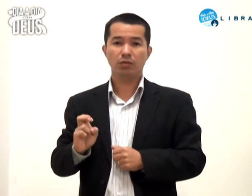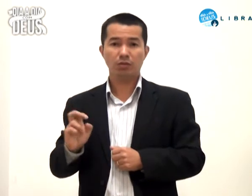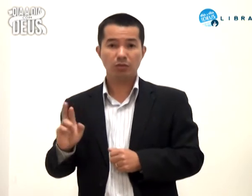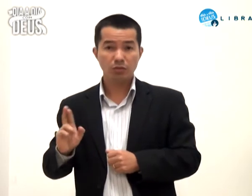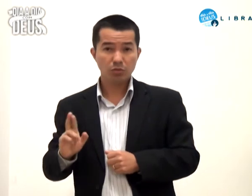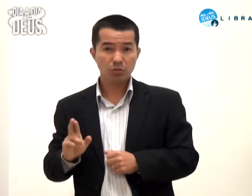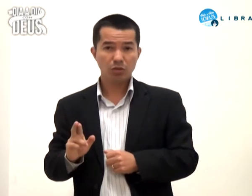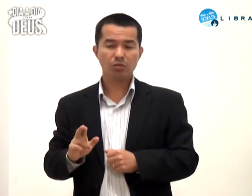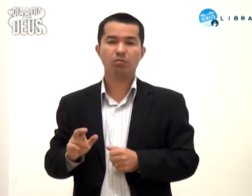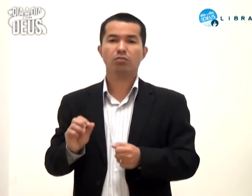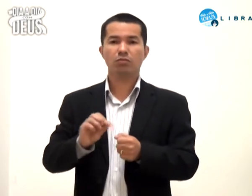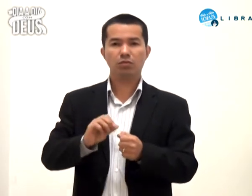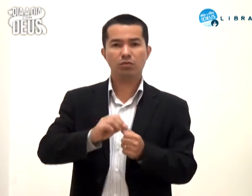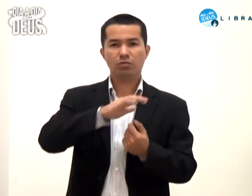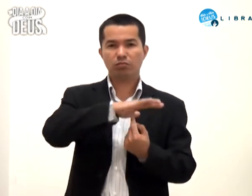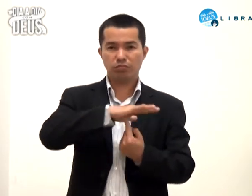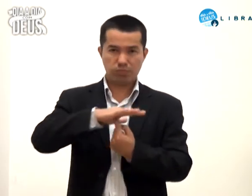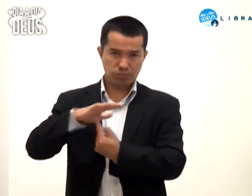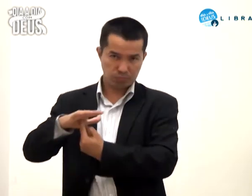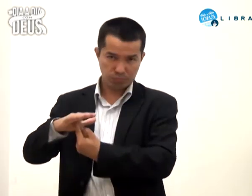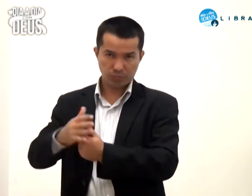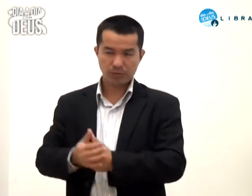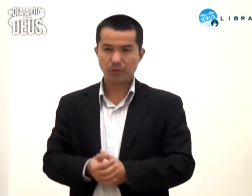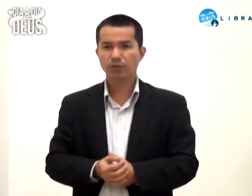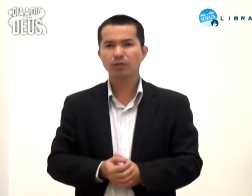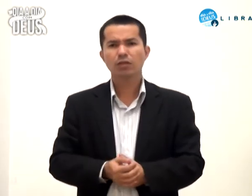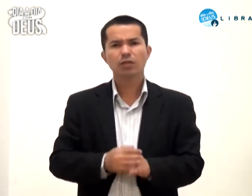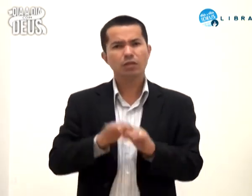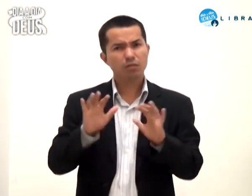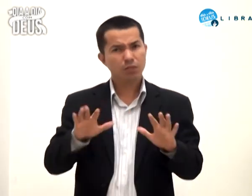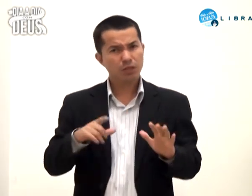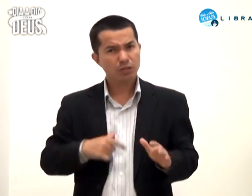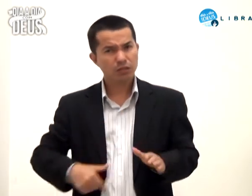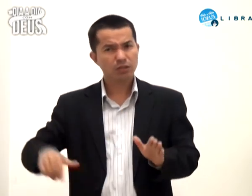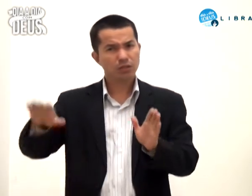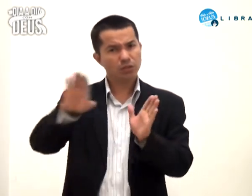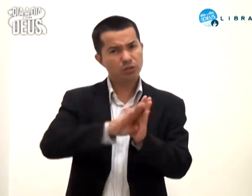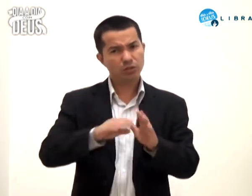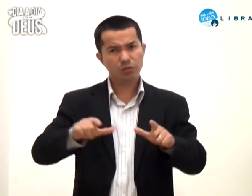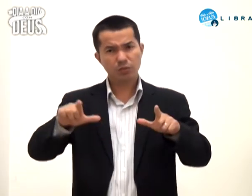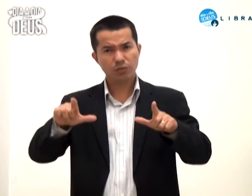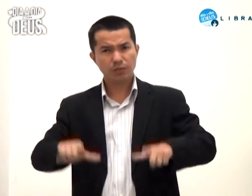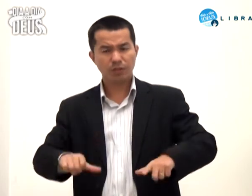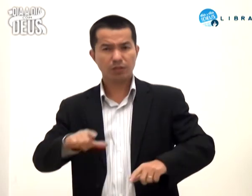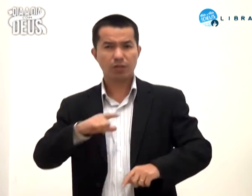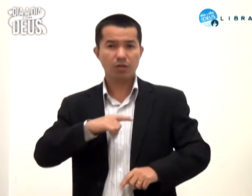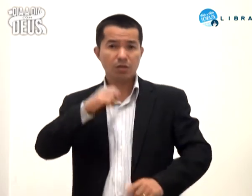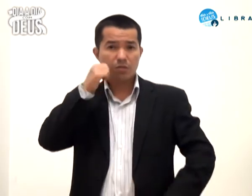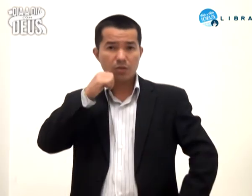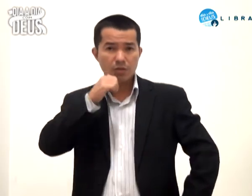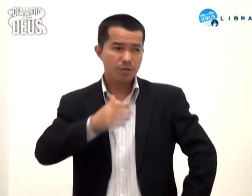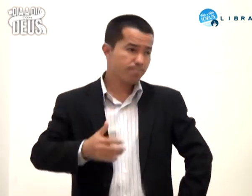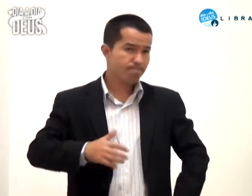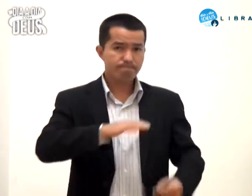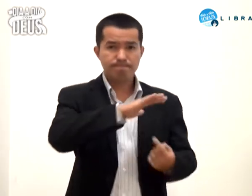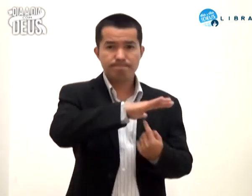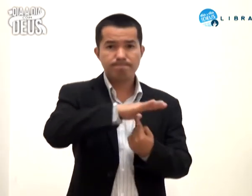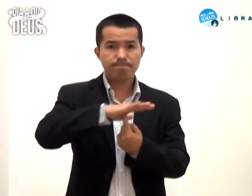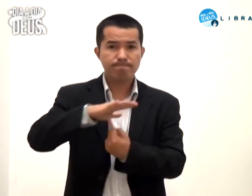templo. R$5 daquele valor que ela tinha para fazer a feira. E separou.